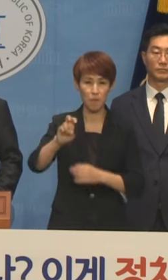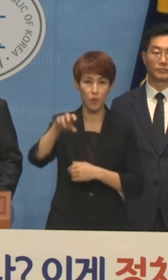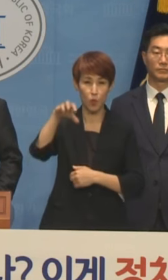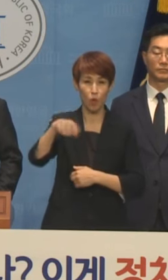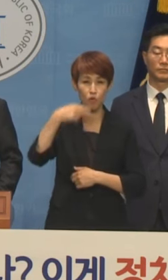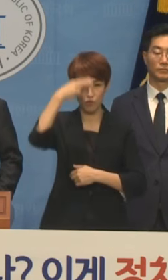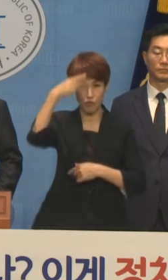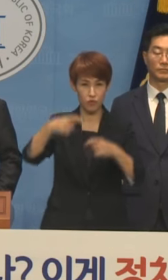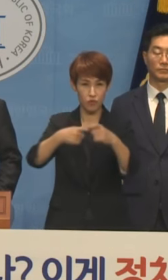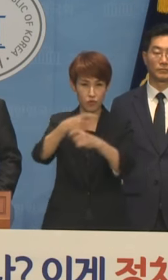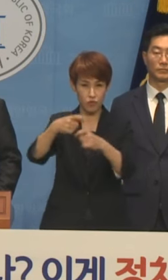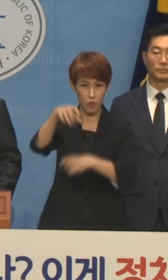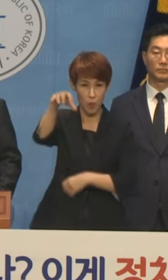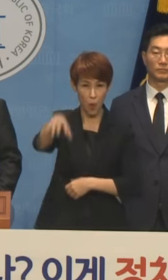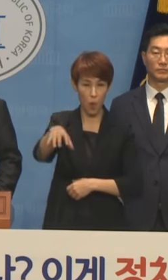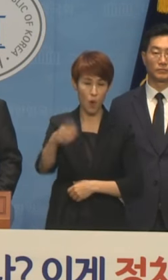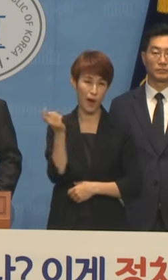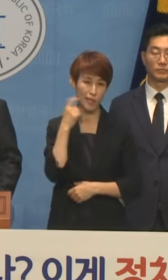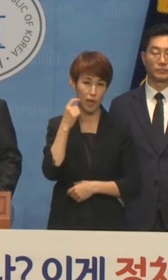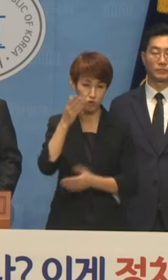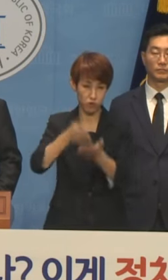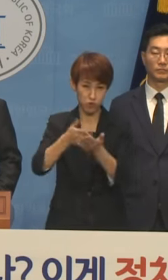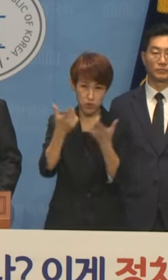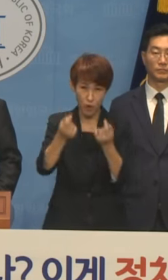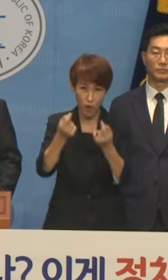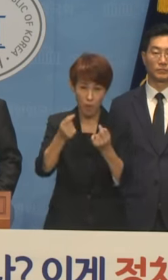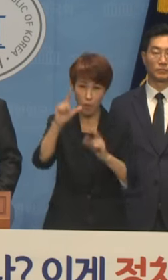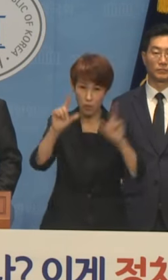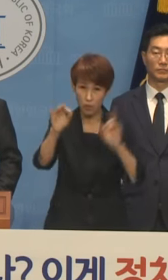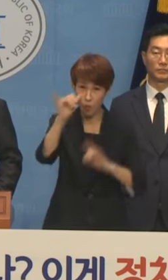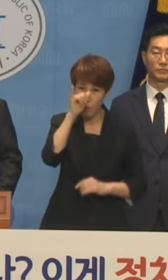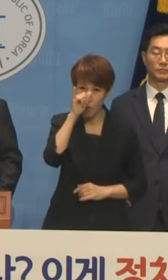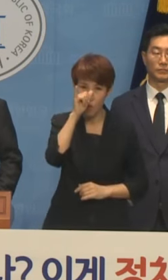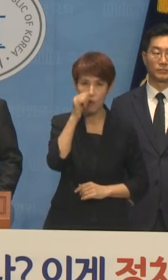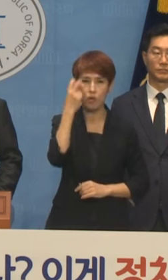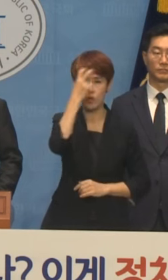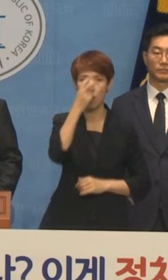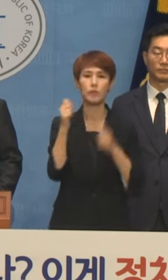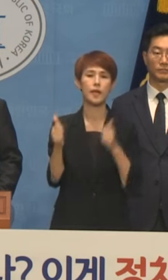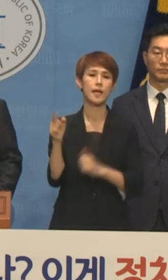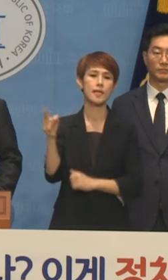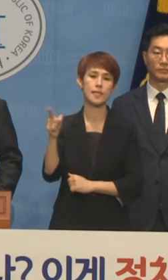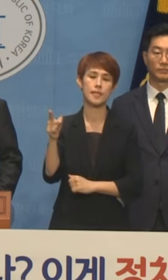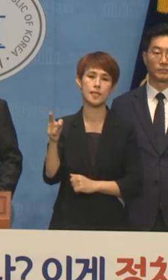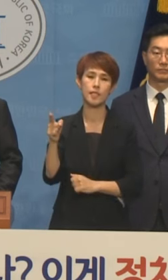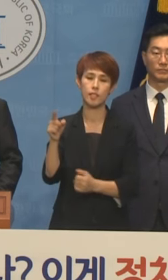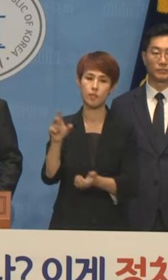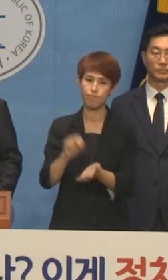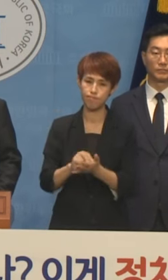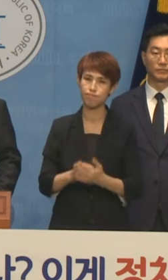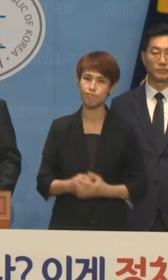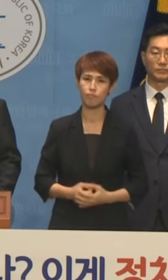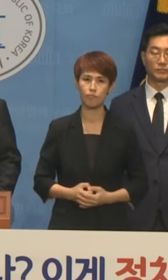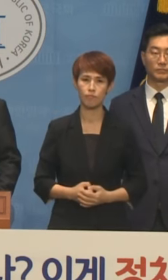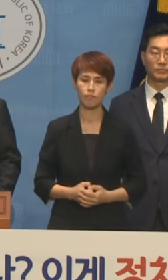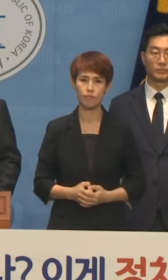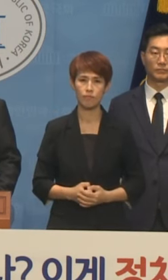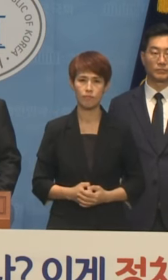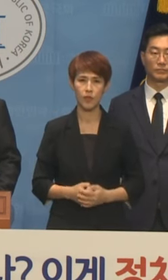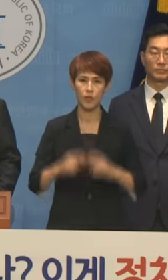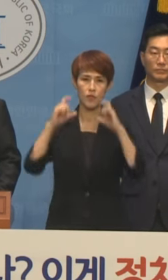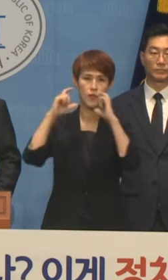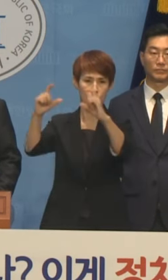마치 가짜뉴스로 확정적으로 드러난 것처럼 얘기를 하는 이 검찰의 언론 플레이에 대해서도 준엄한